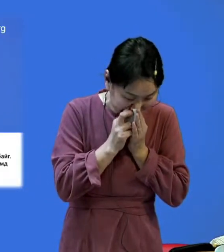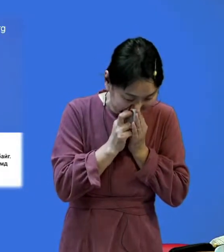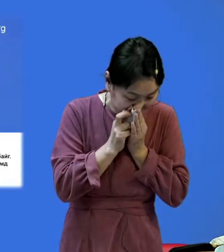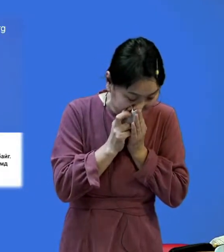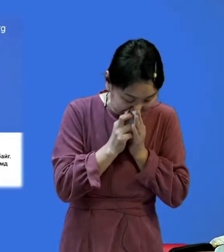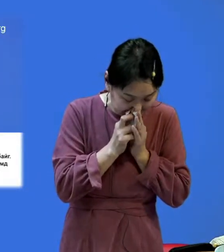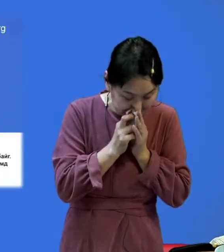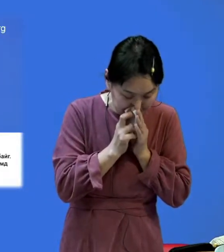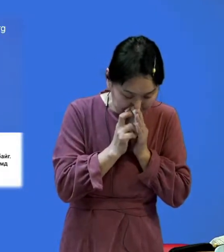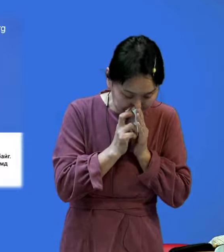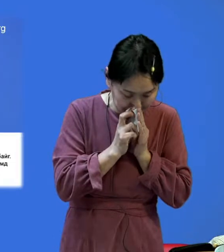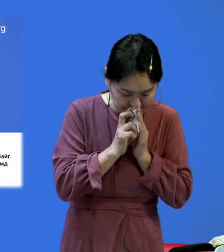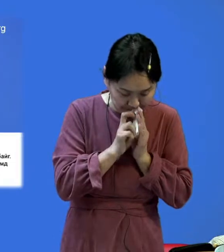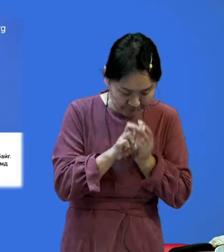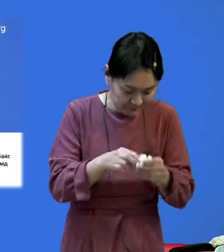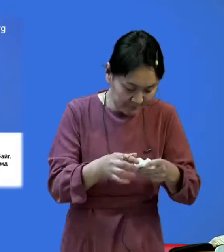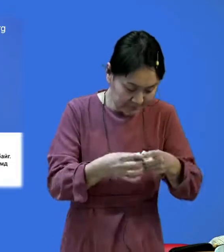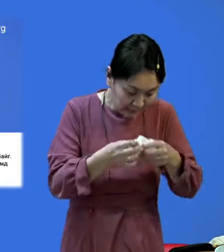Тав 6 би уншия.